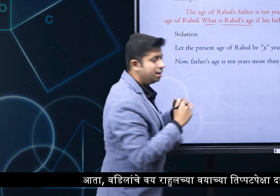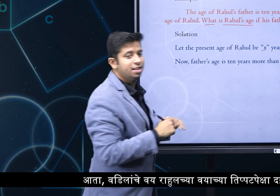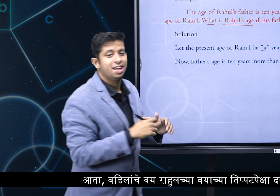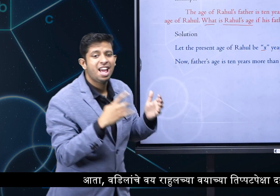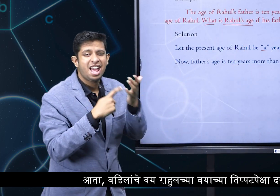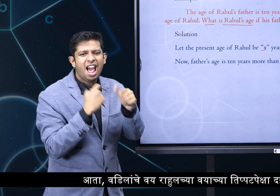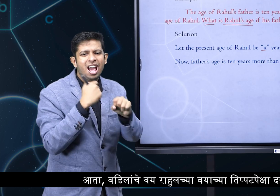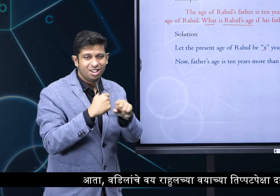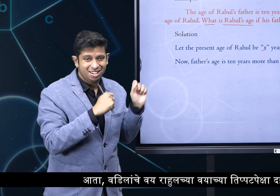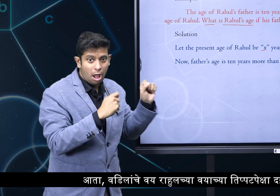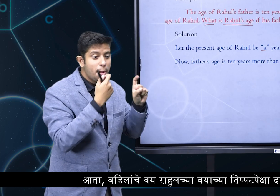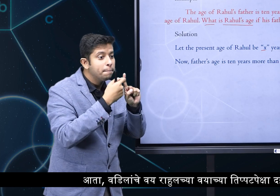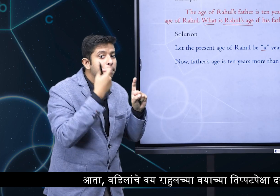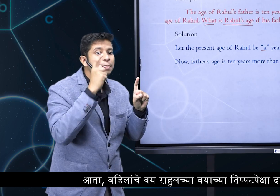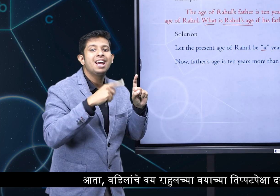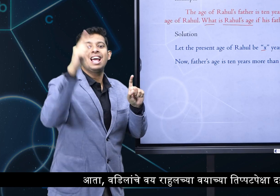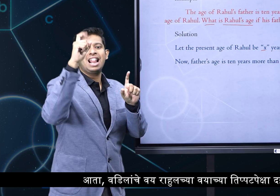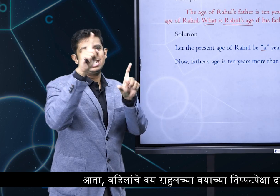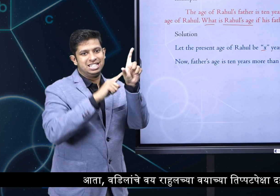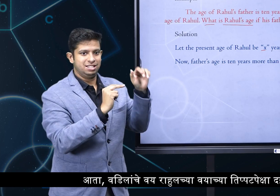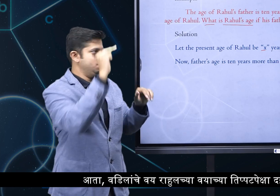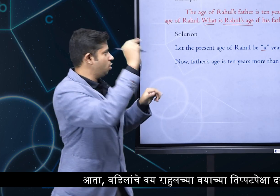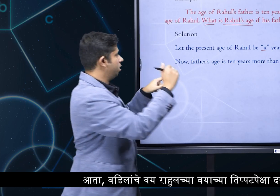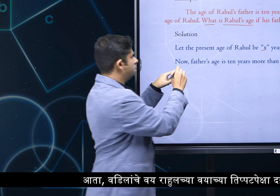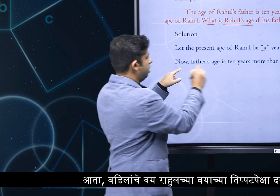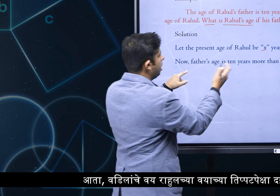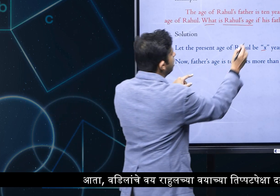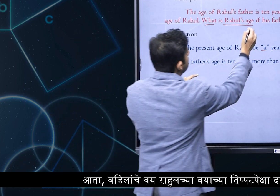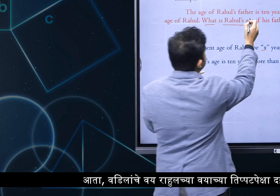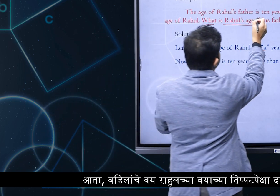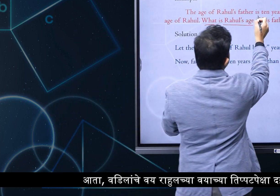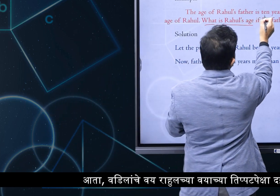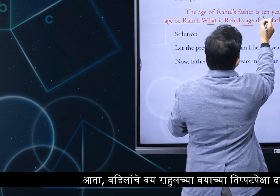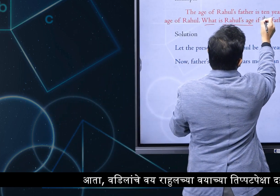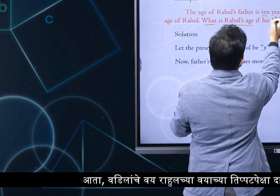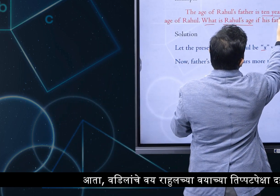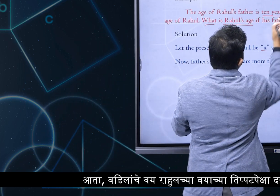आता वडिलांचे वय राहुलाच्या वयाच्या तिप्पटपेक्षा 10 वर्षे जास्त आहे.